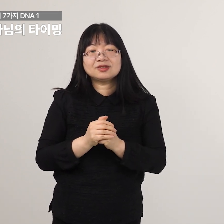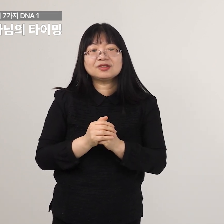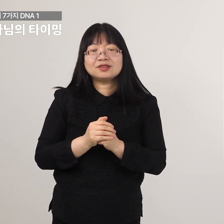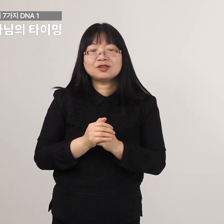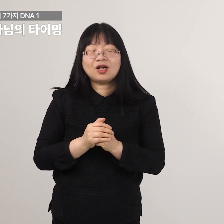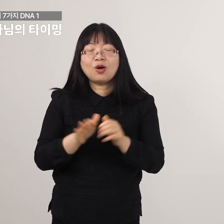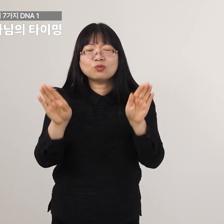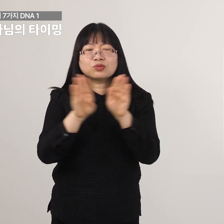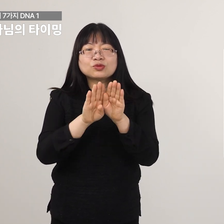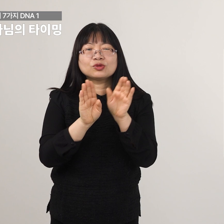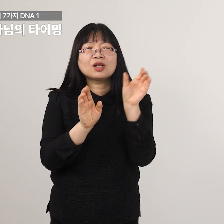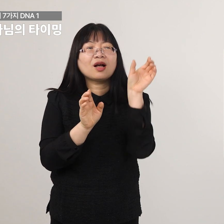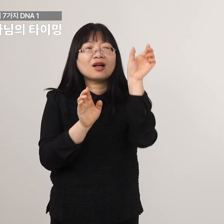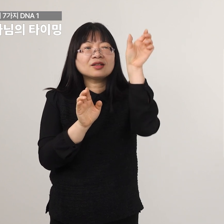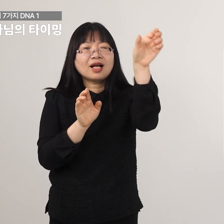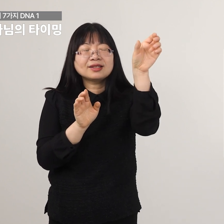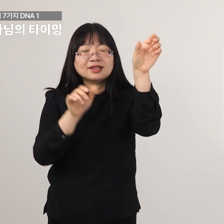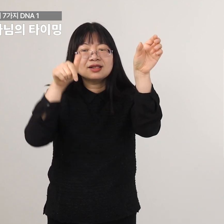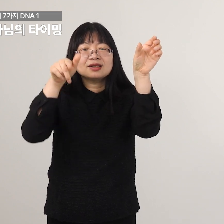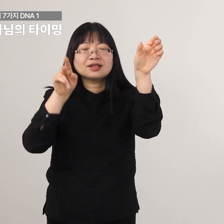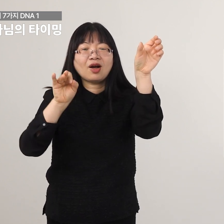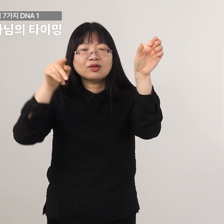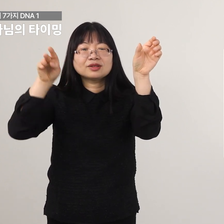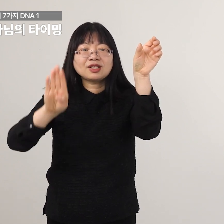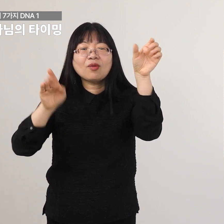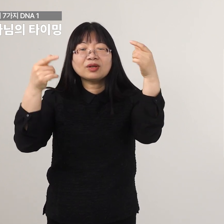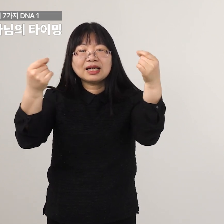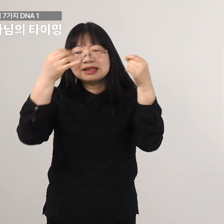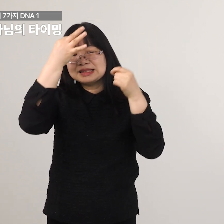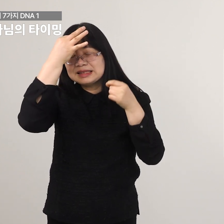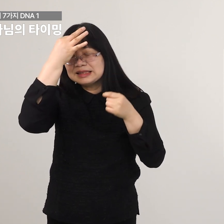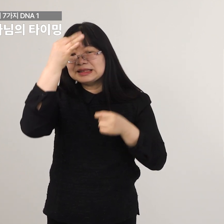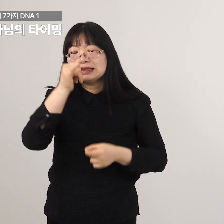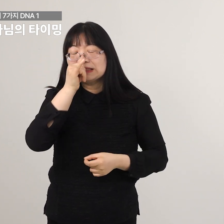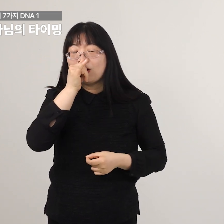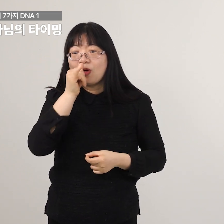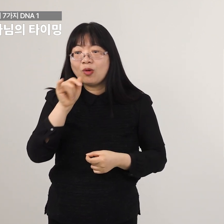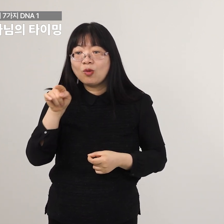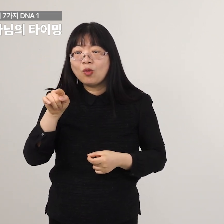경첩 같은 기능을 합니다. 경첩이 뭔지 알죠?